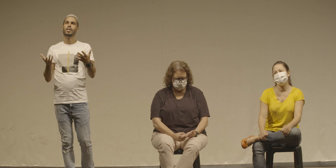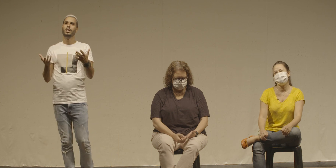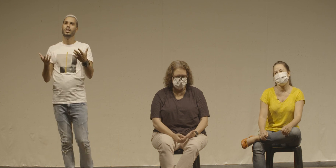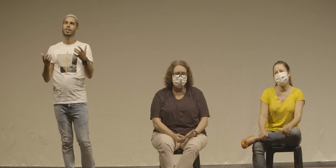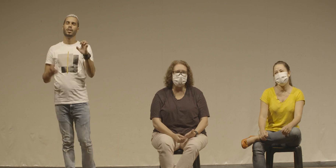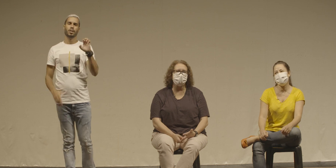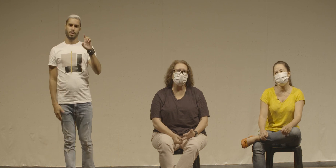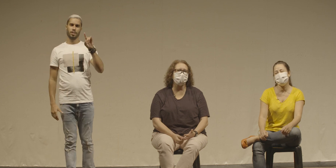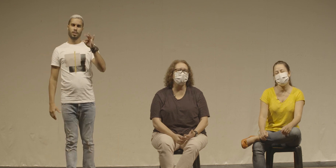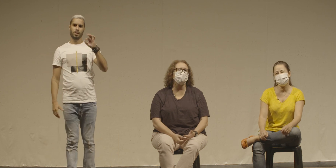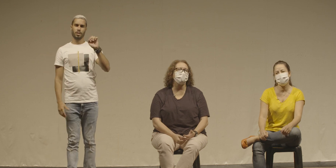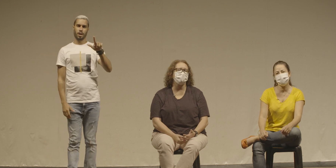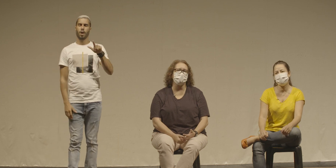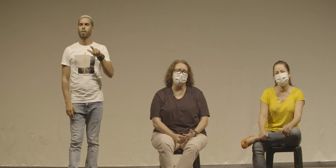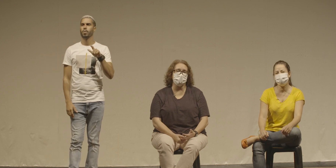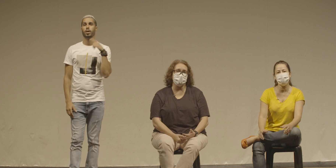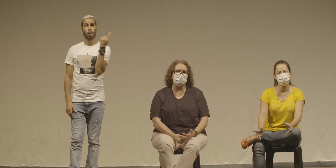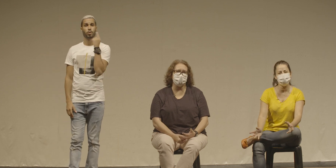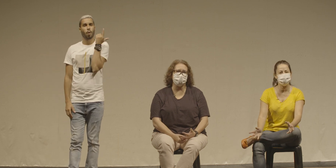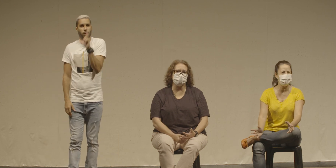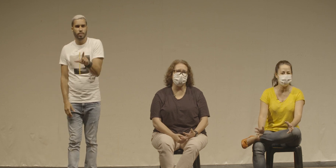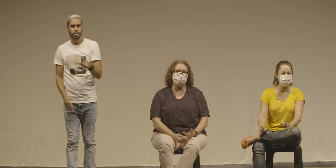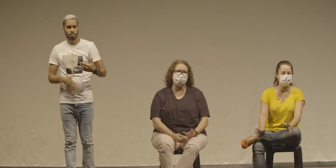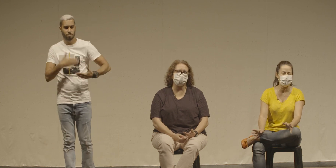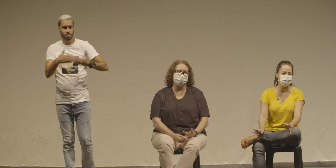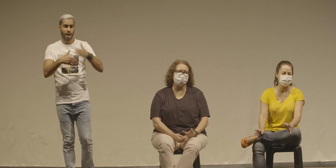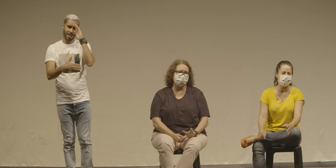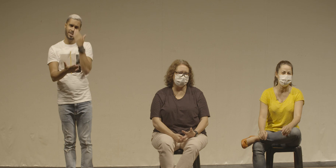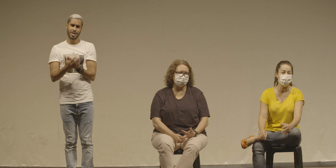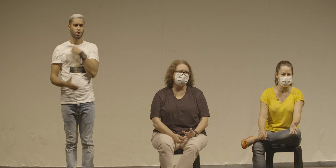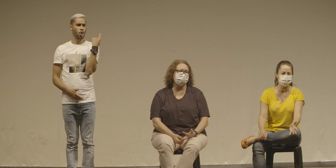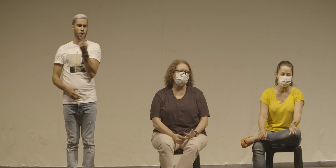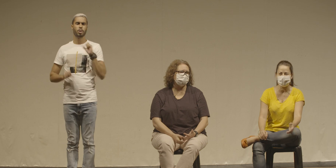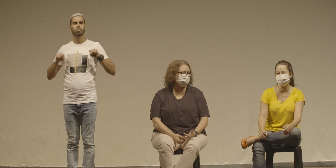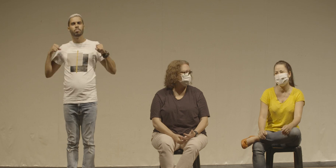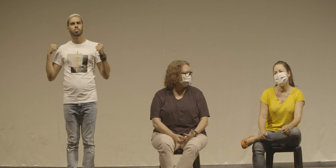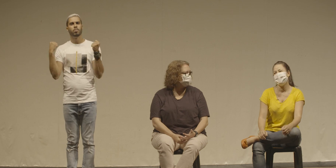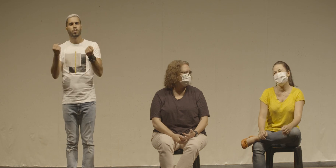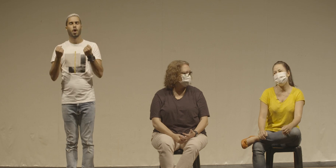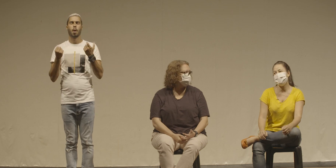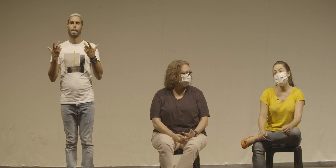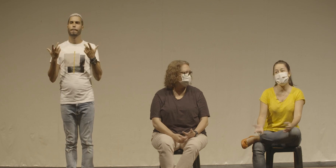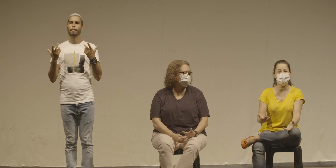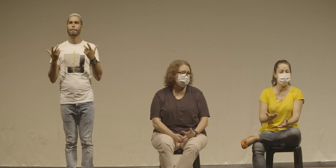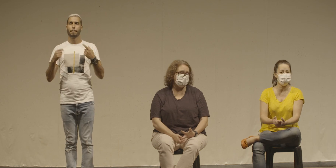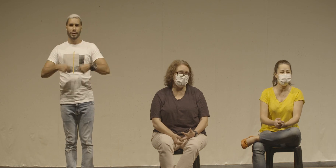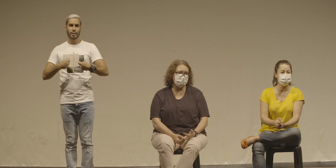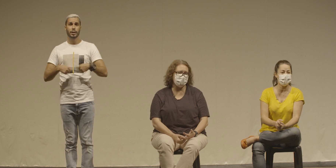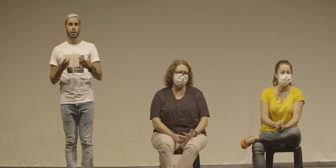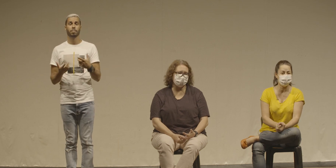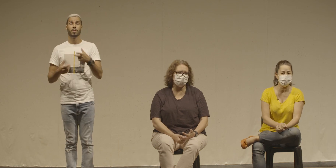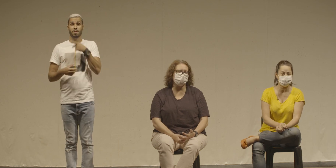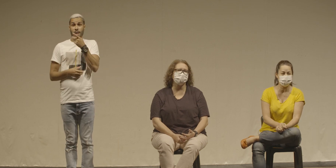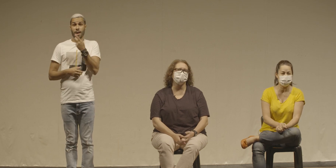e acreditamos que estamos todos fazendo o que é necessário e um bom trabalho. Dizer que esse é o nosso último